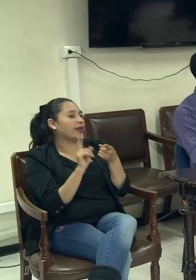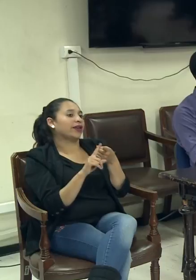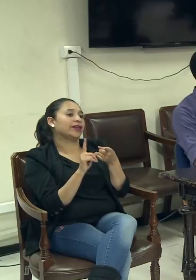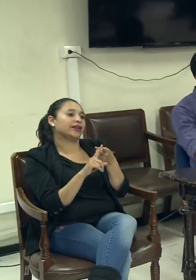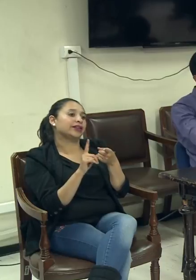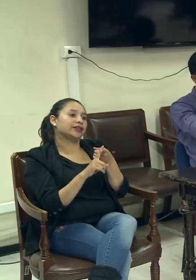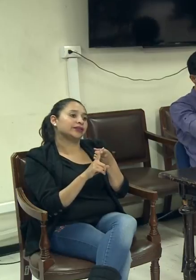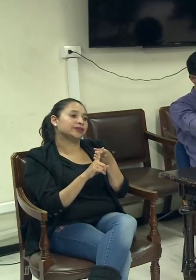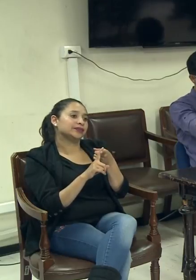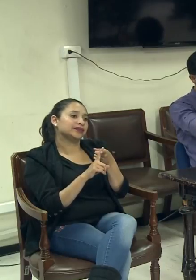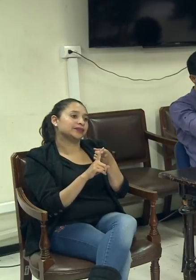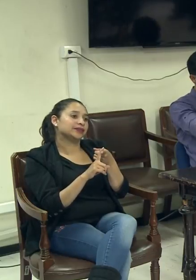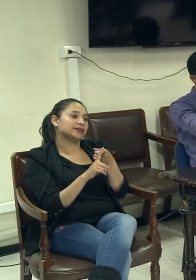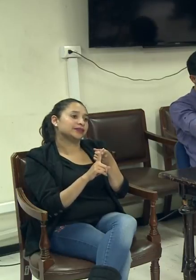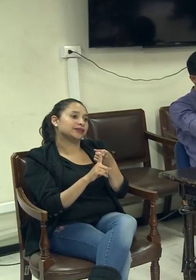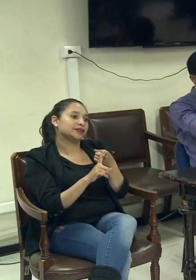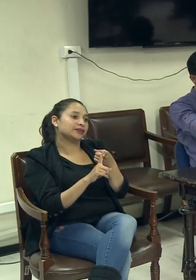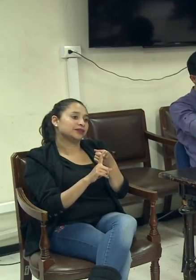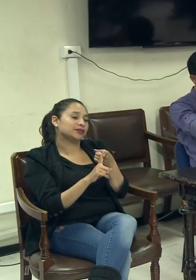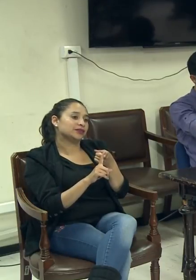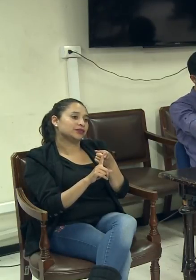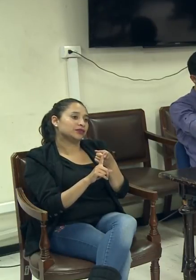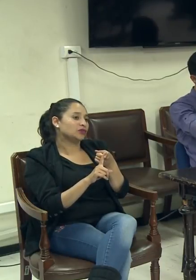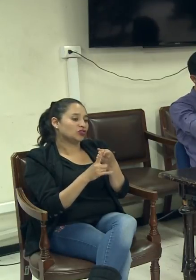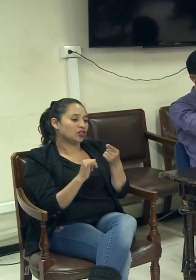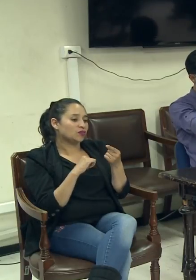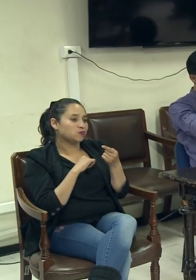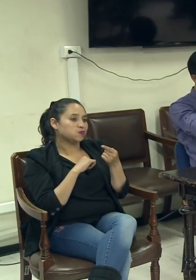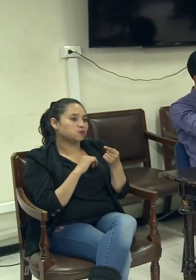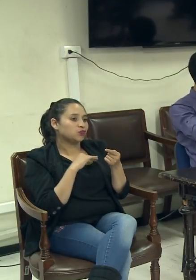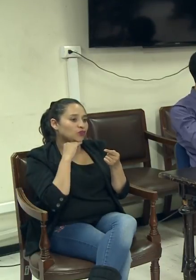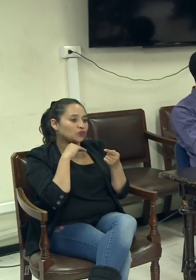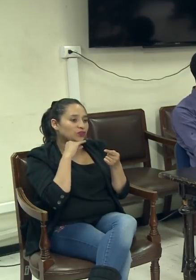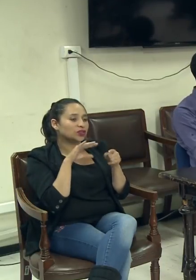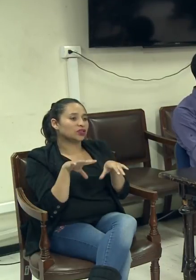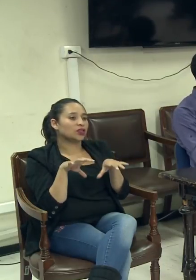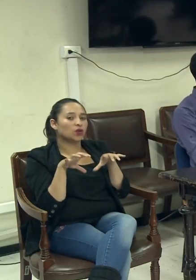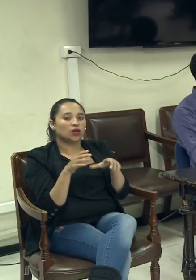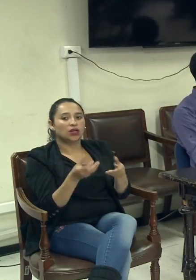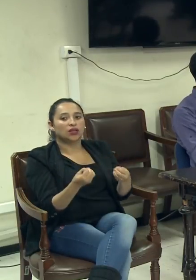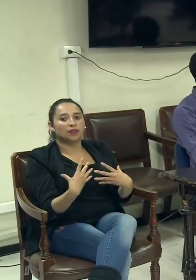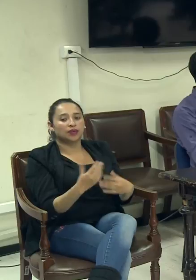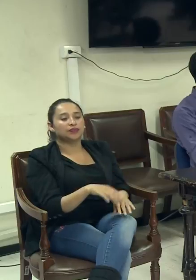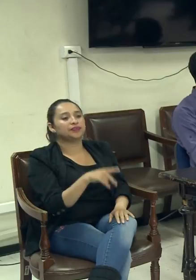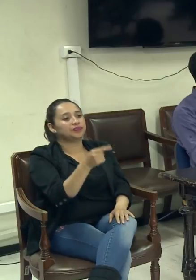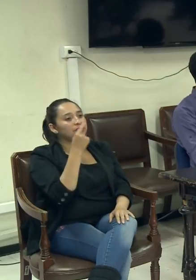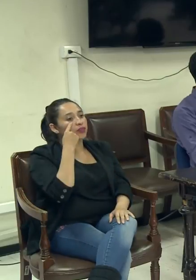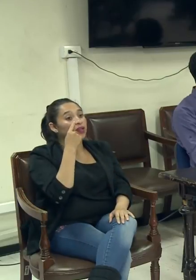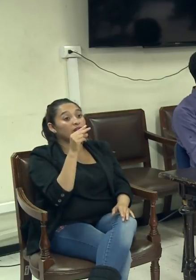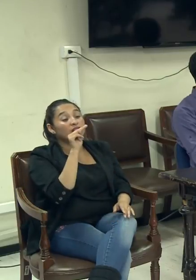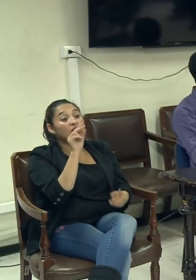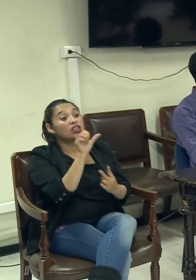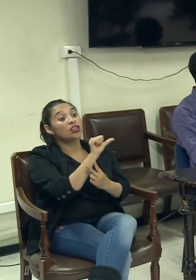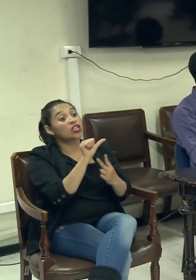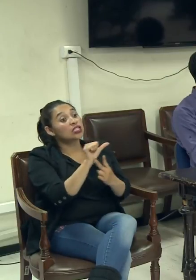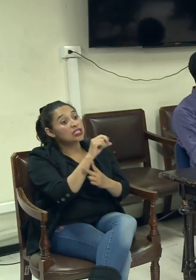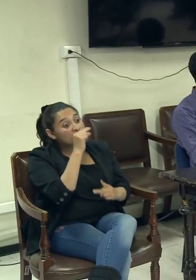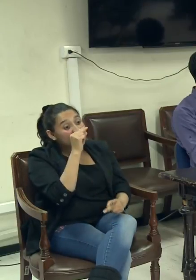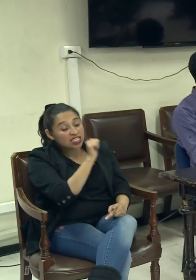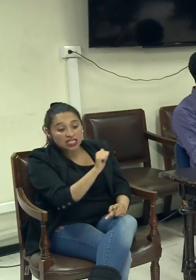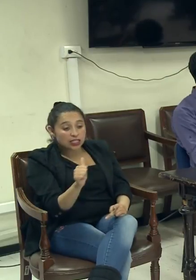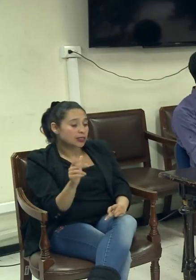sí, por signos, ¿no? Porque había dos niñas que oían mal, ¿no? Y entonces formulaban